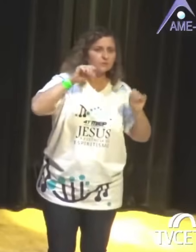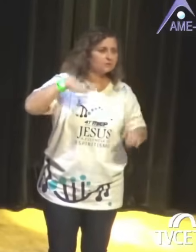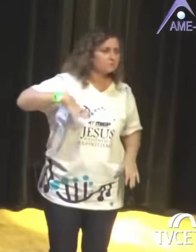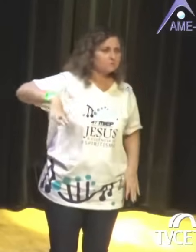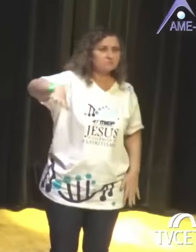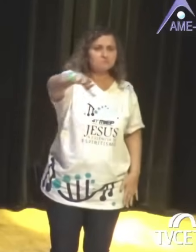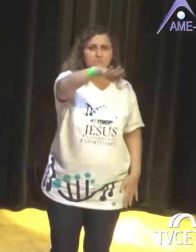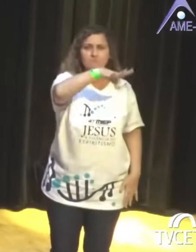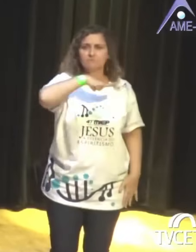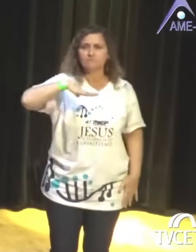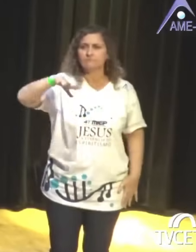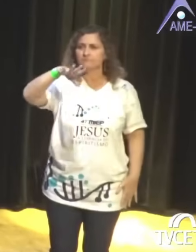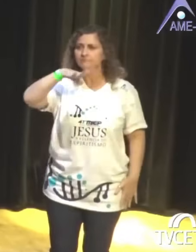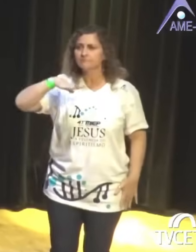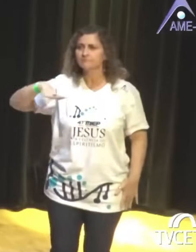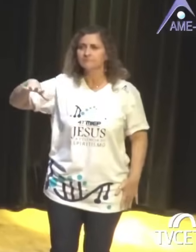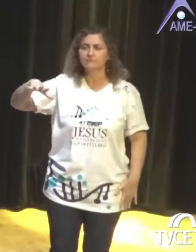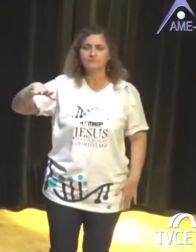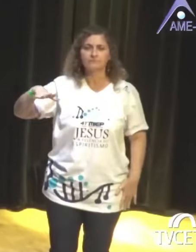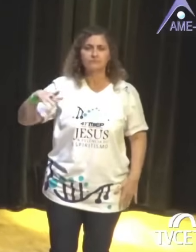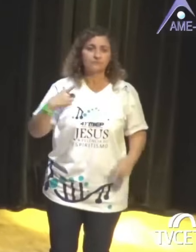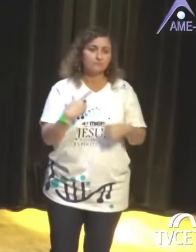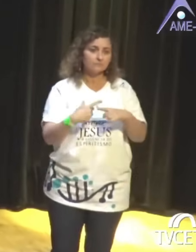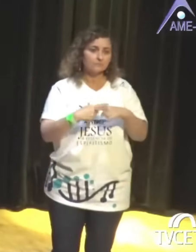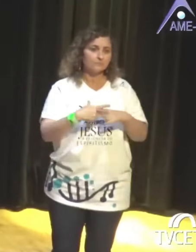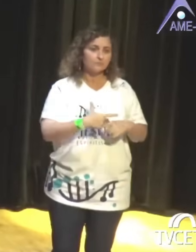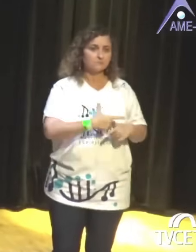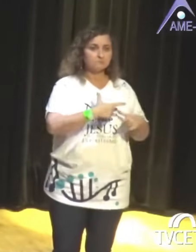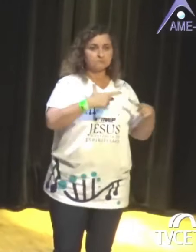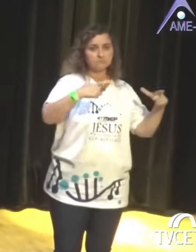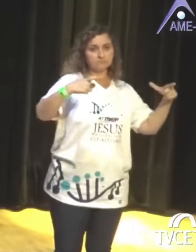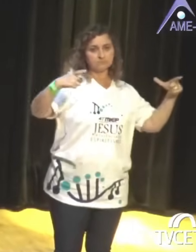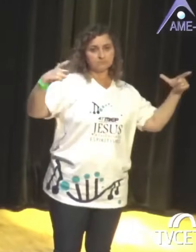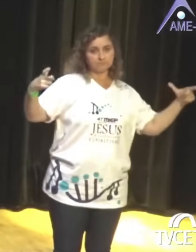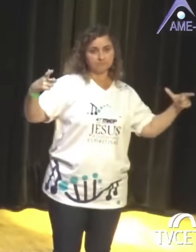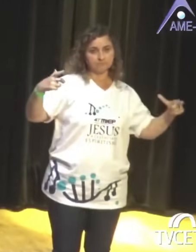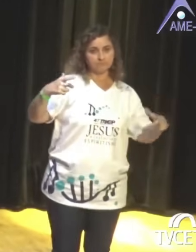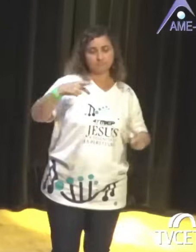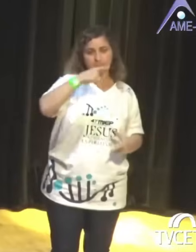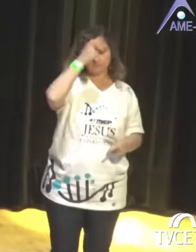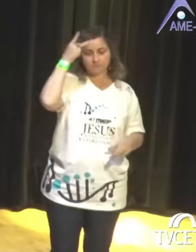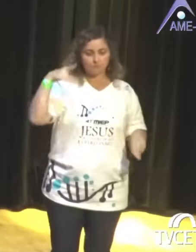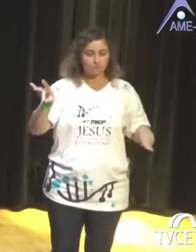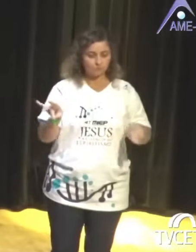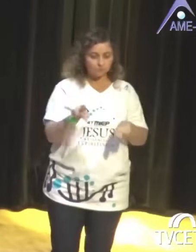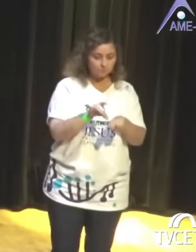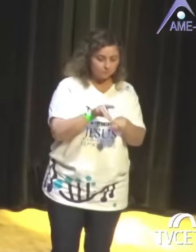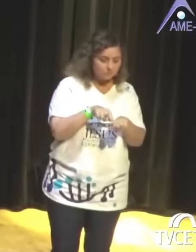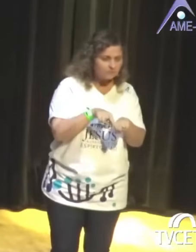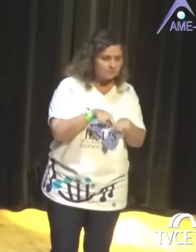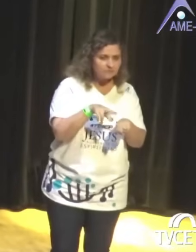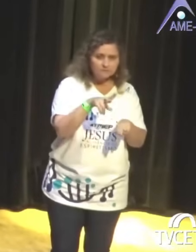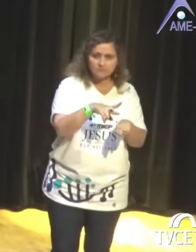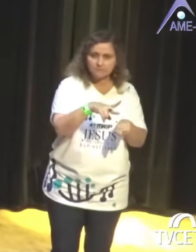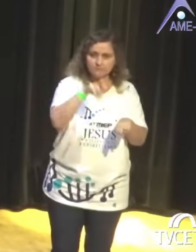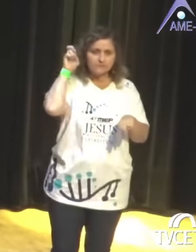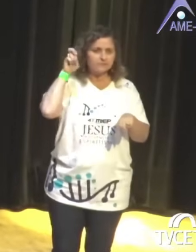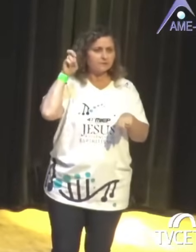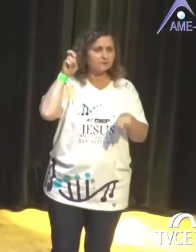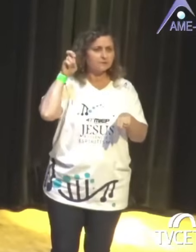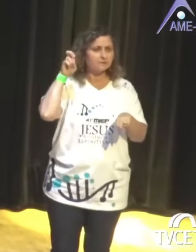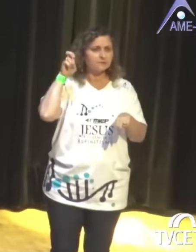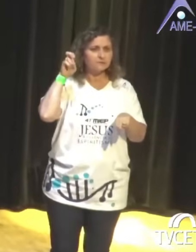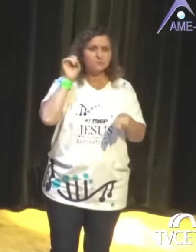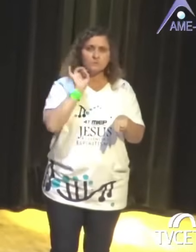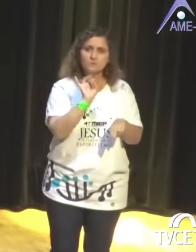espaço a maior parte dos encarnados percebe o espaço